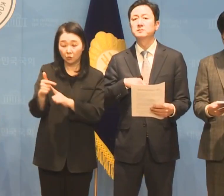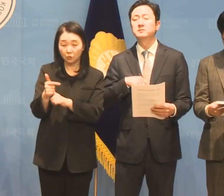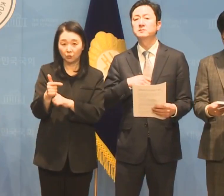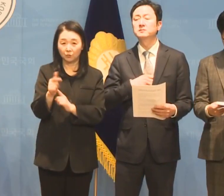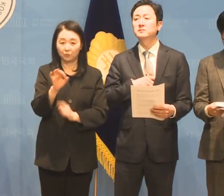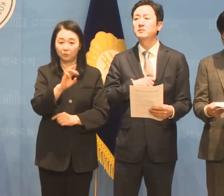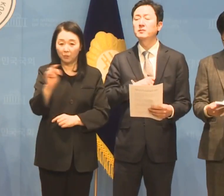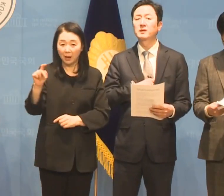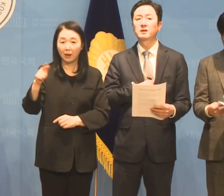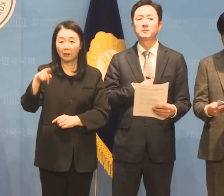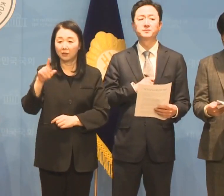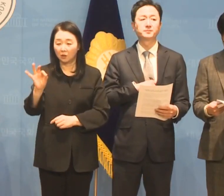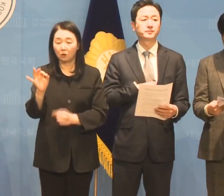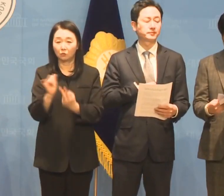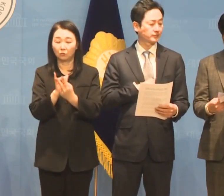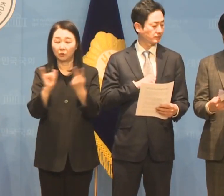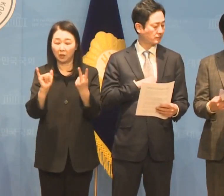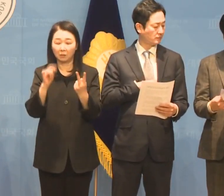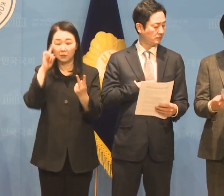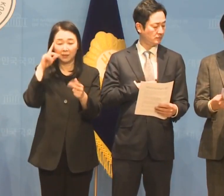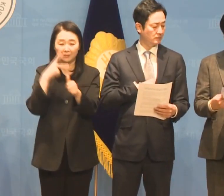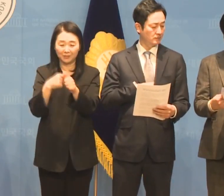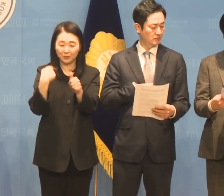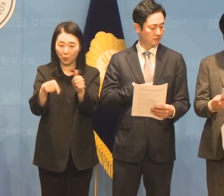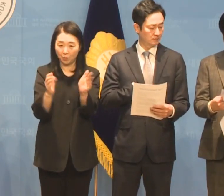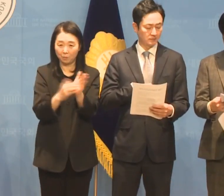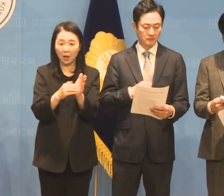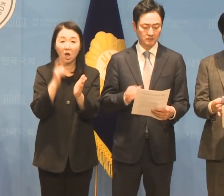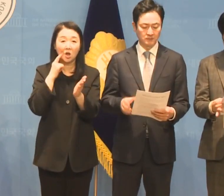마은혁과 정계선이 사상교육을 시켰다는 허위 사실을